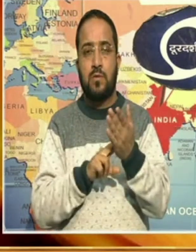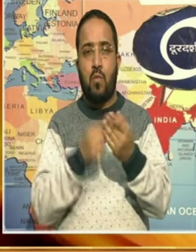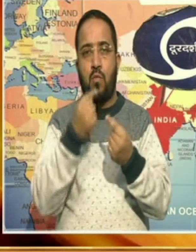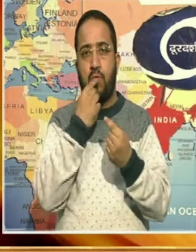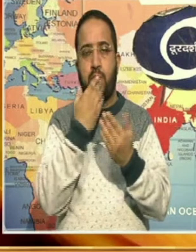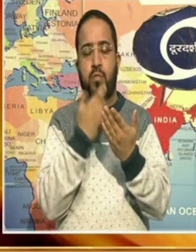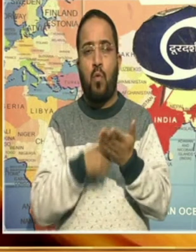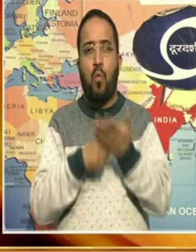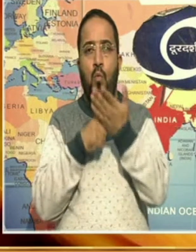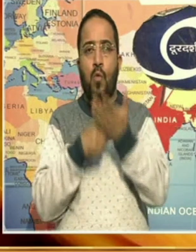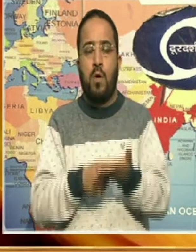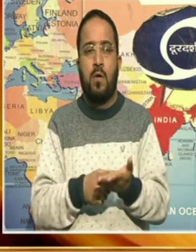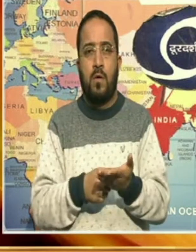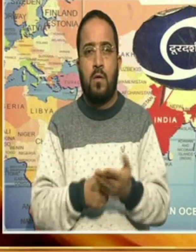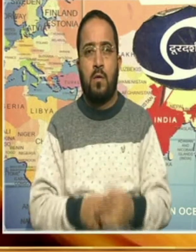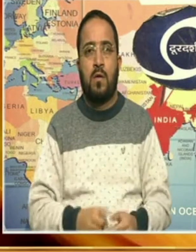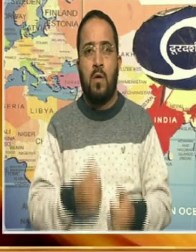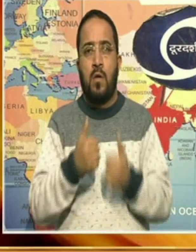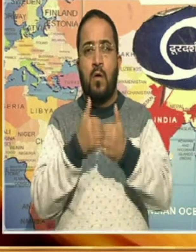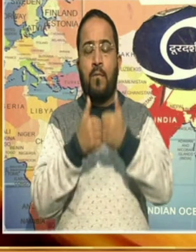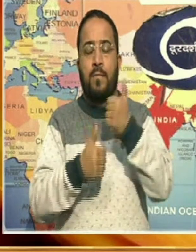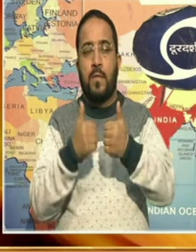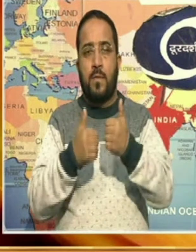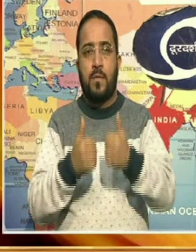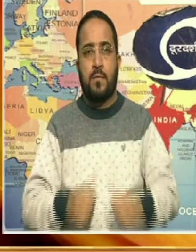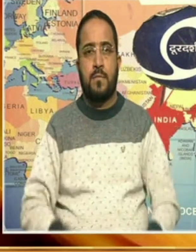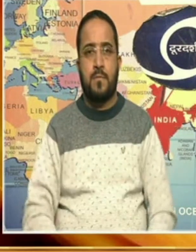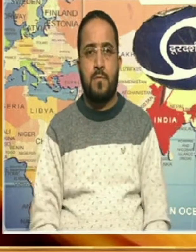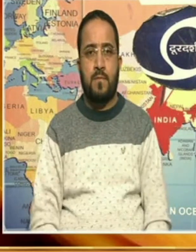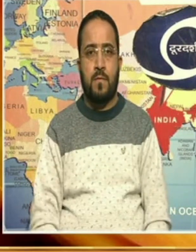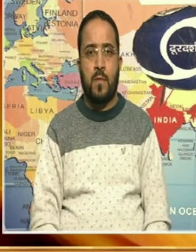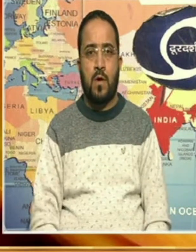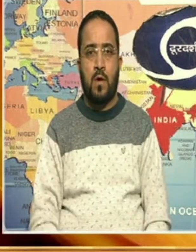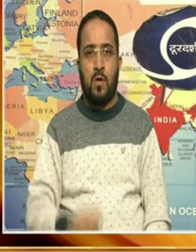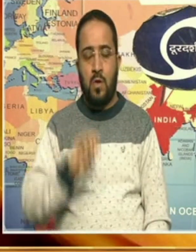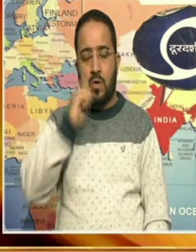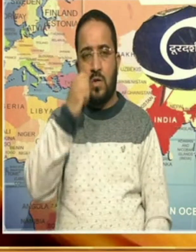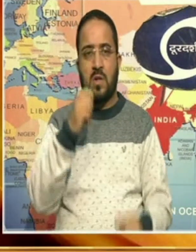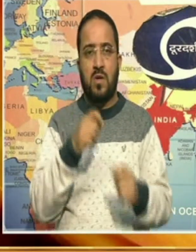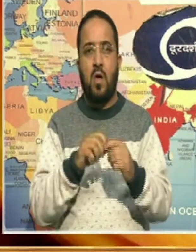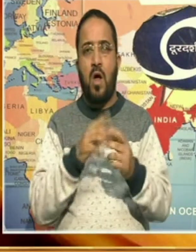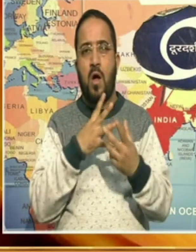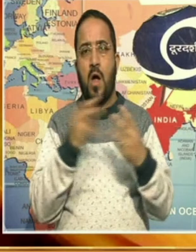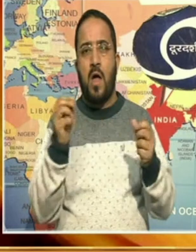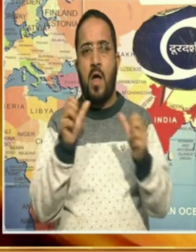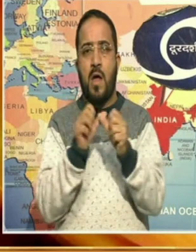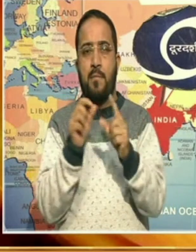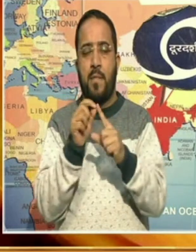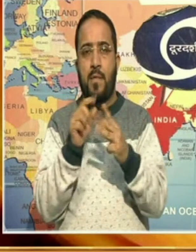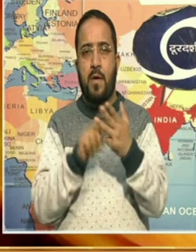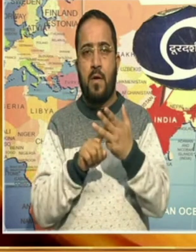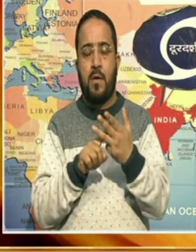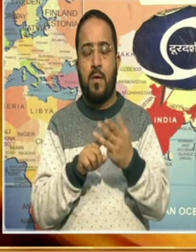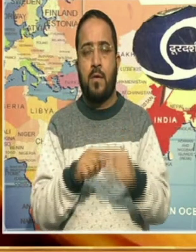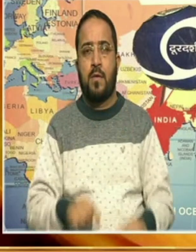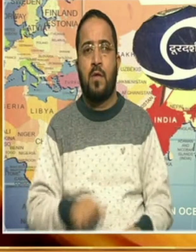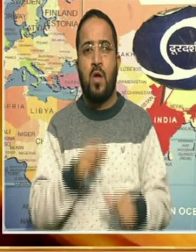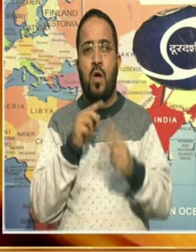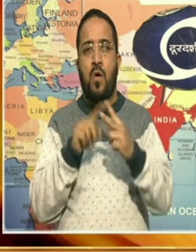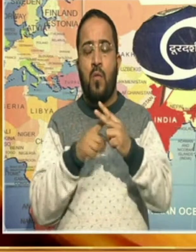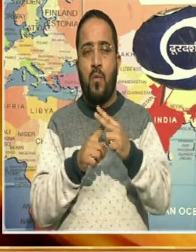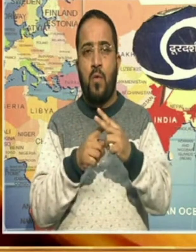کی تھی کہ پشرت لگانے والے گیر کانونی ایپس اور مہدیو بک پر